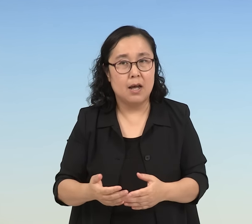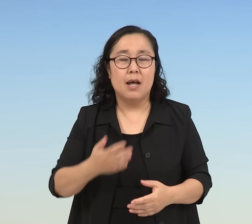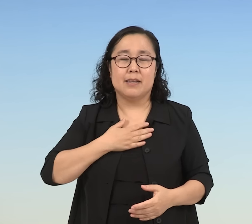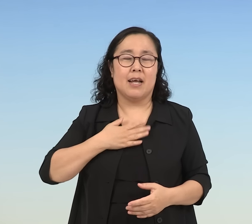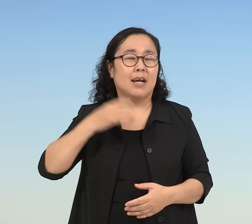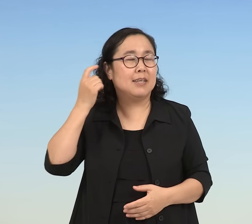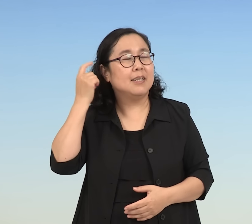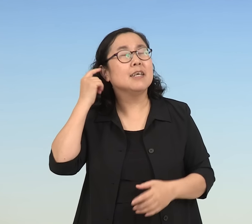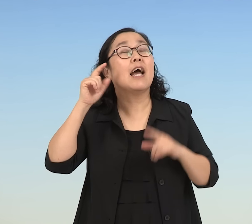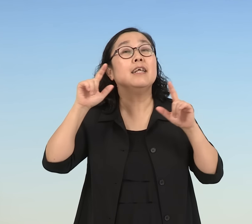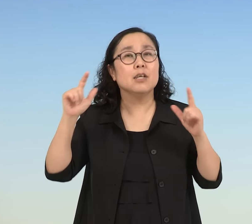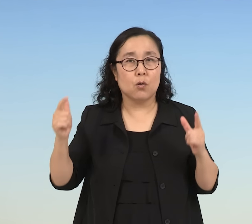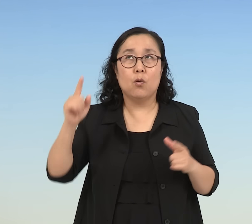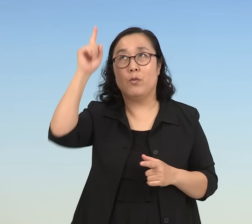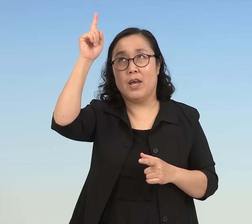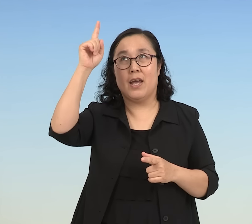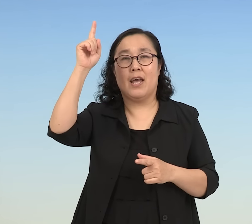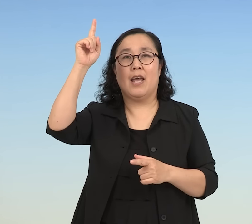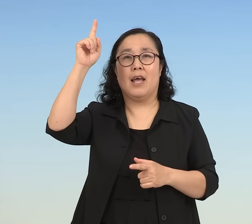제가 도청 장치한 게 아니고요,